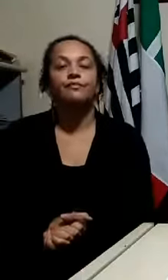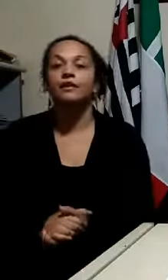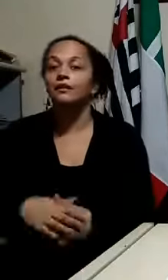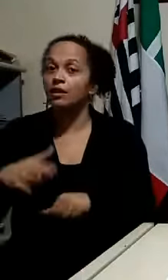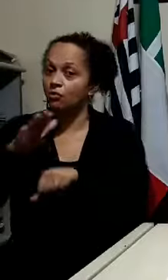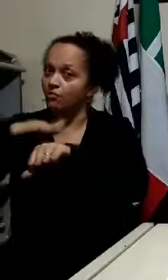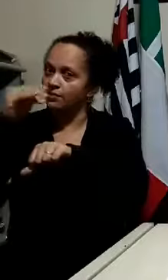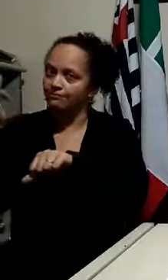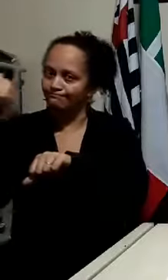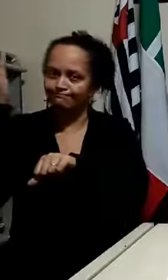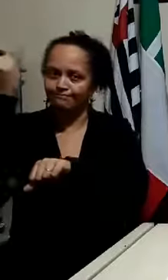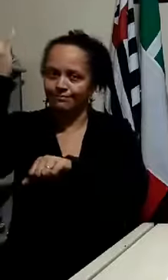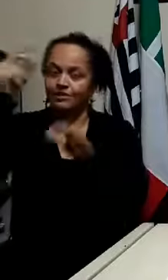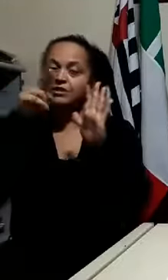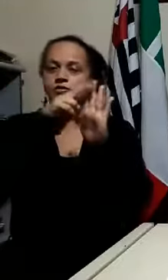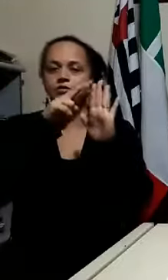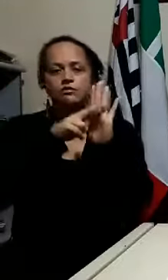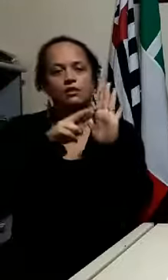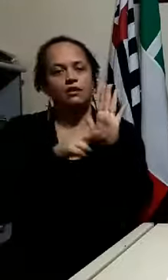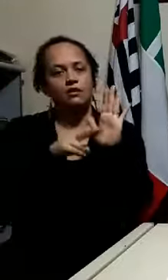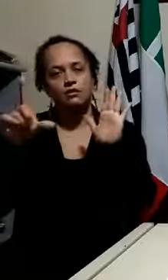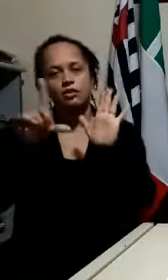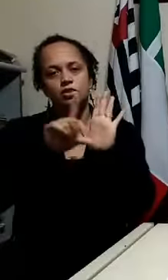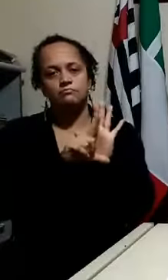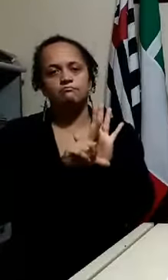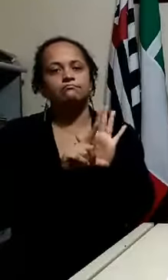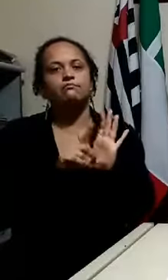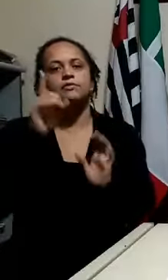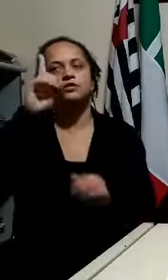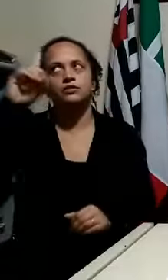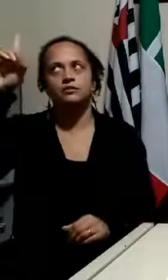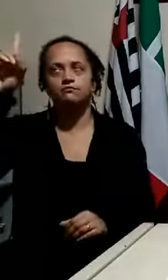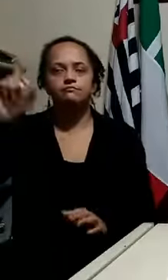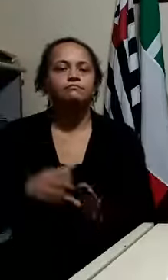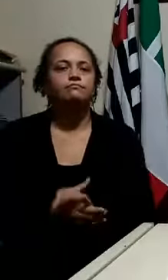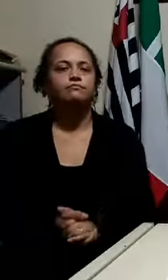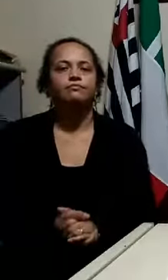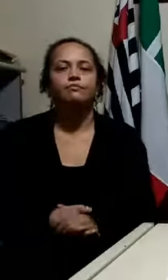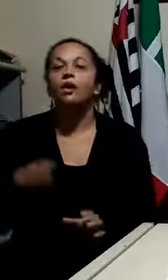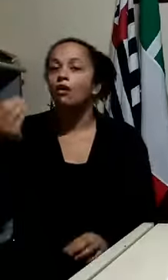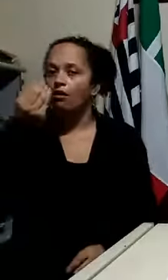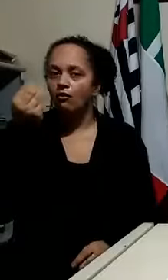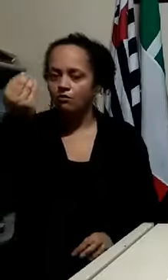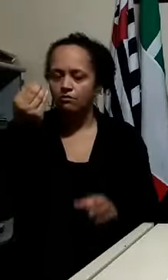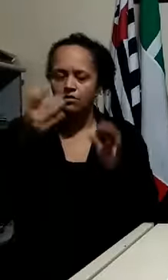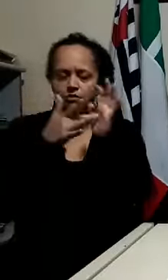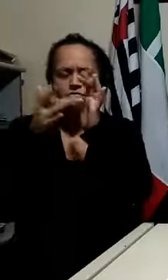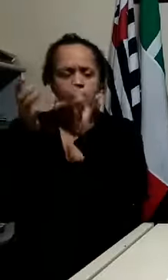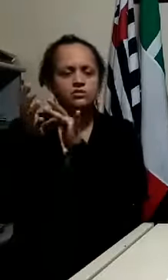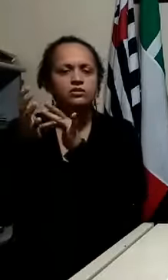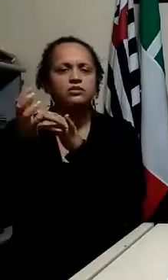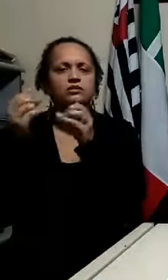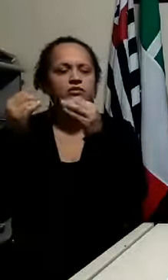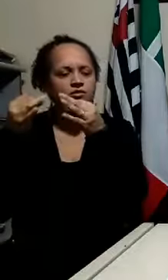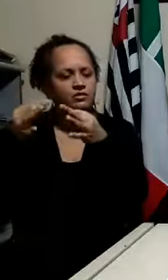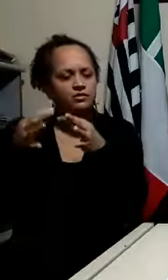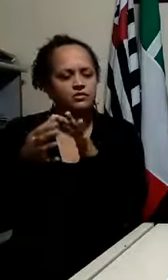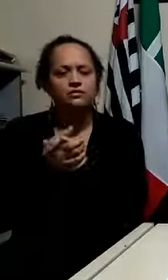principal mandamento. Quando Jesus fala para aquele jovem, mancebo de qualidade, Marcos